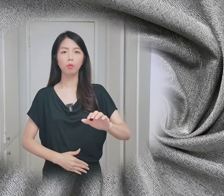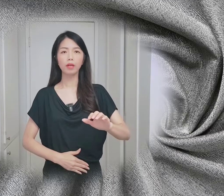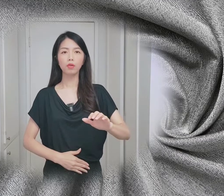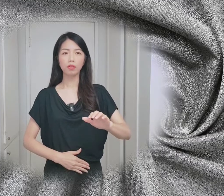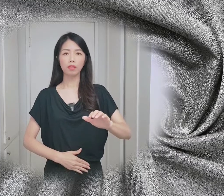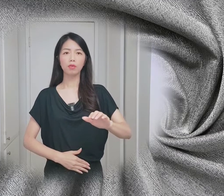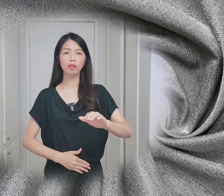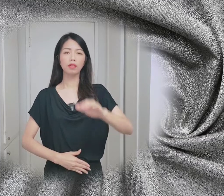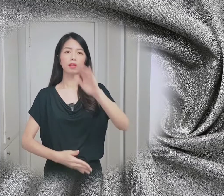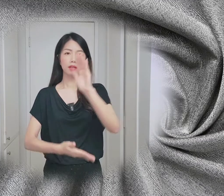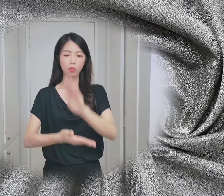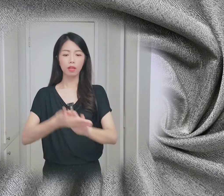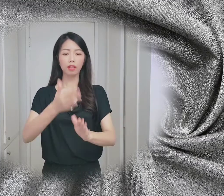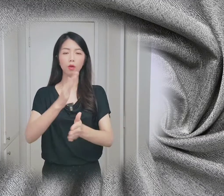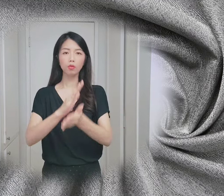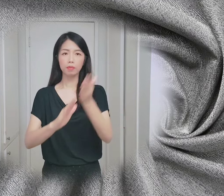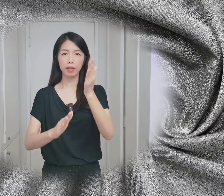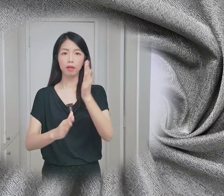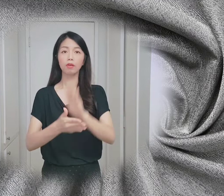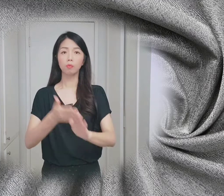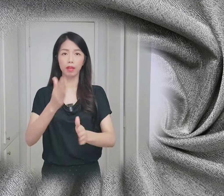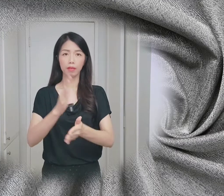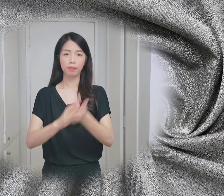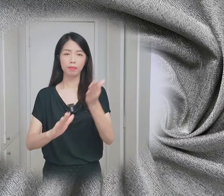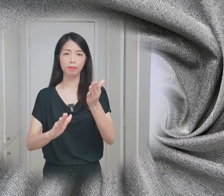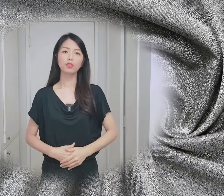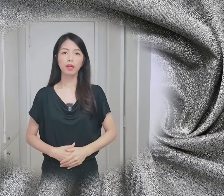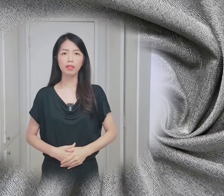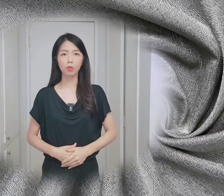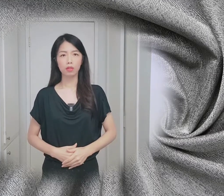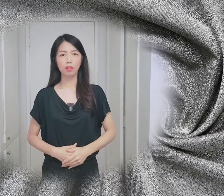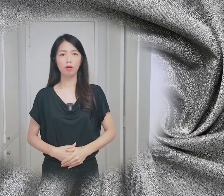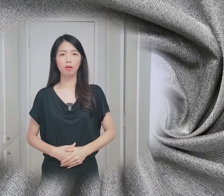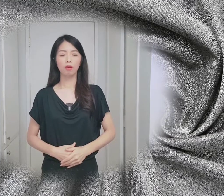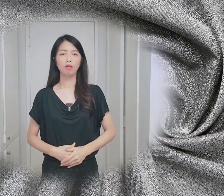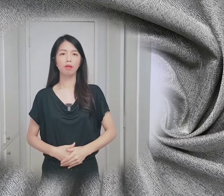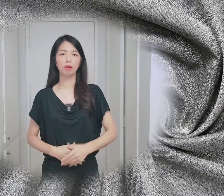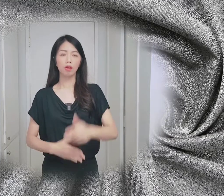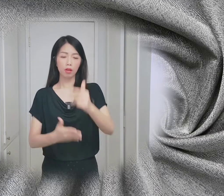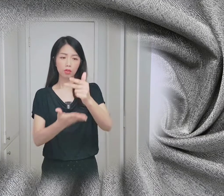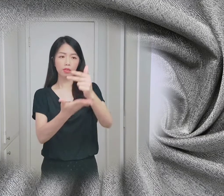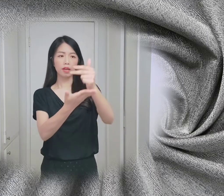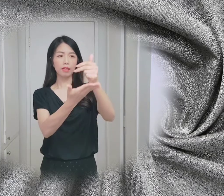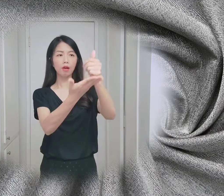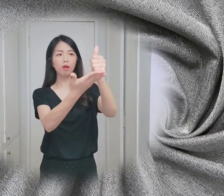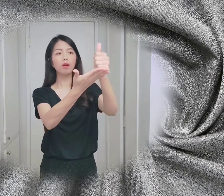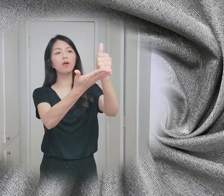없는, 없다라고 하는 뜻의 수어는 손을 이렇게 털어주시면 돼요. 없다. 주께서 오셔서